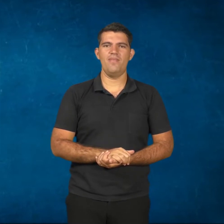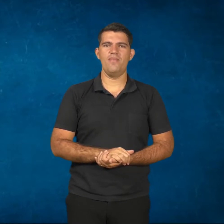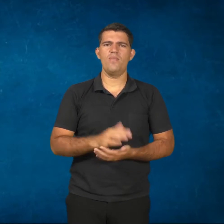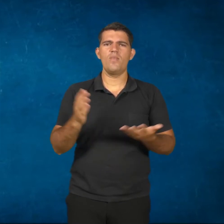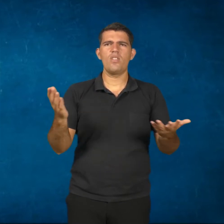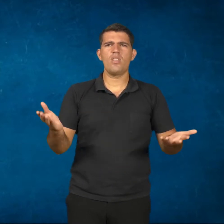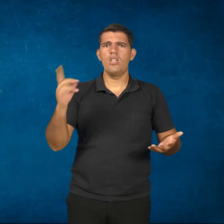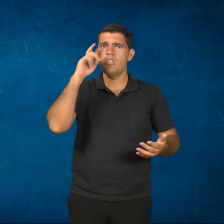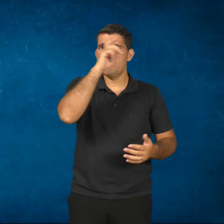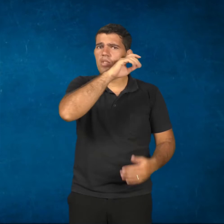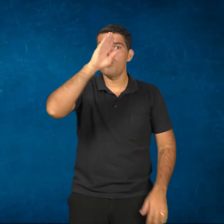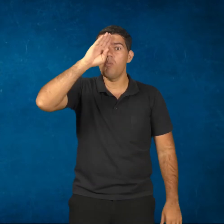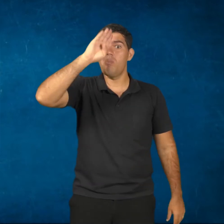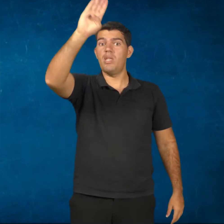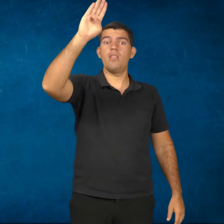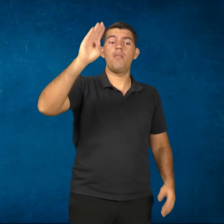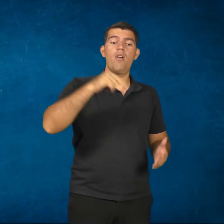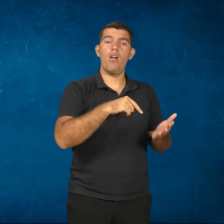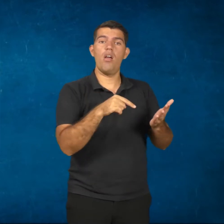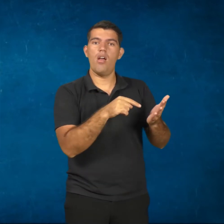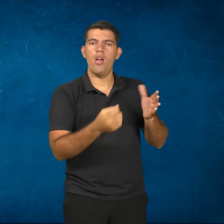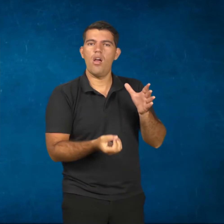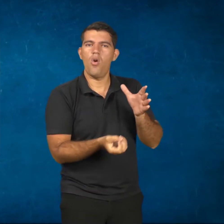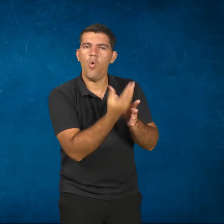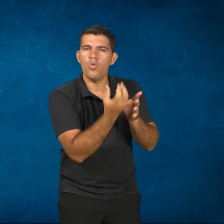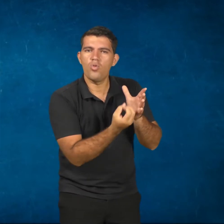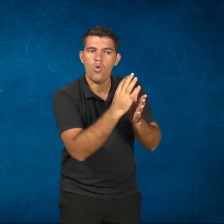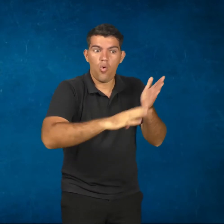Os principais desafios para a construção hoje